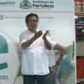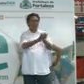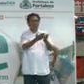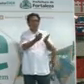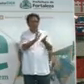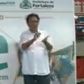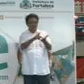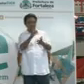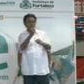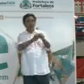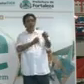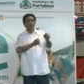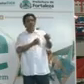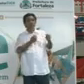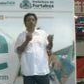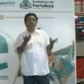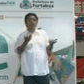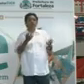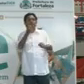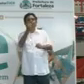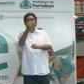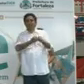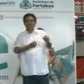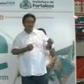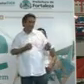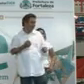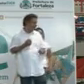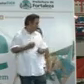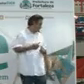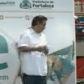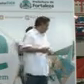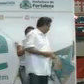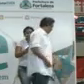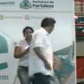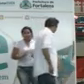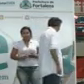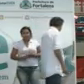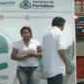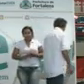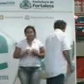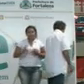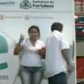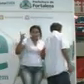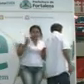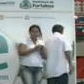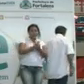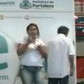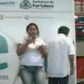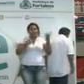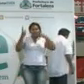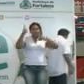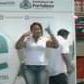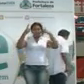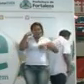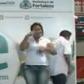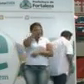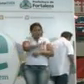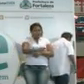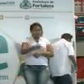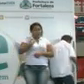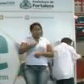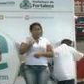e tal. Verdadeiro ou falso? Falso. Por quê? Porque não está preocupado com a condição dos pobres, não.